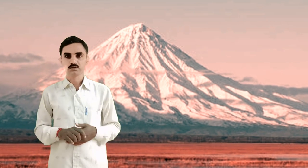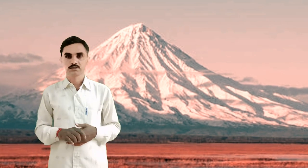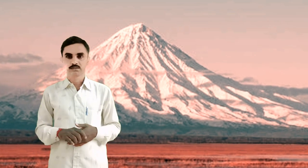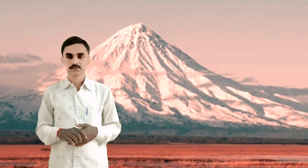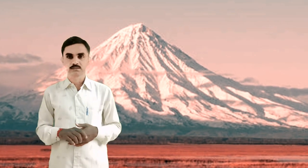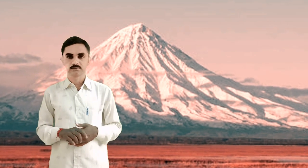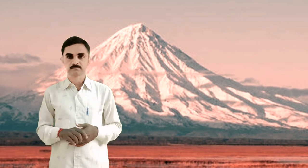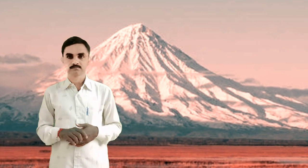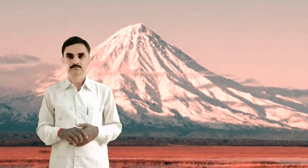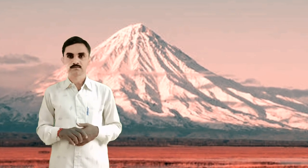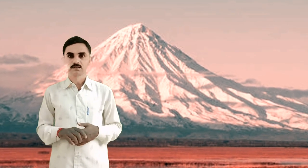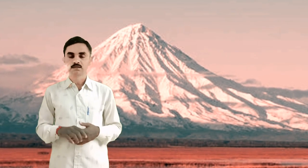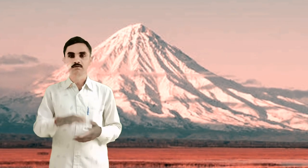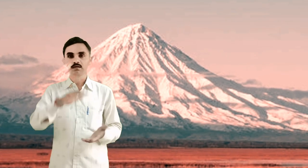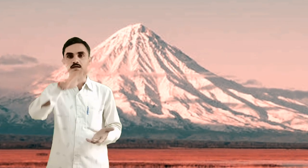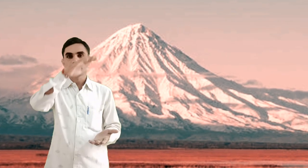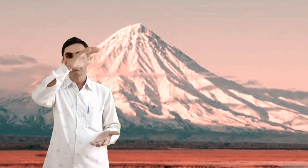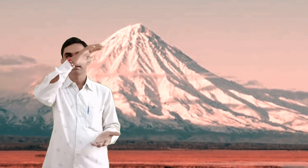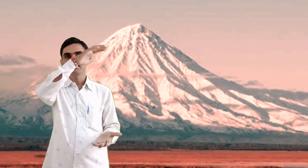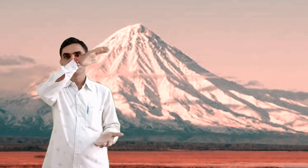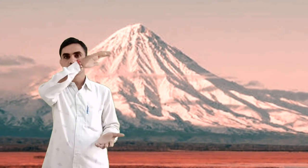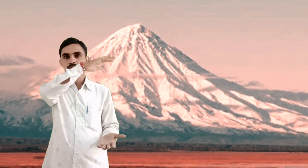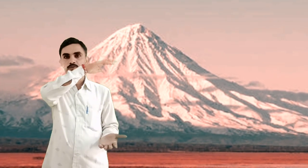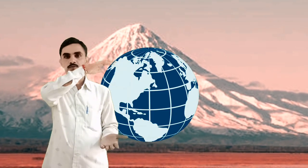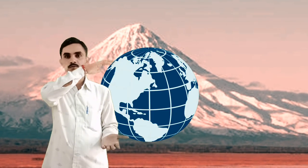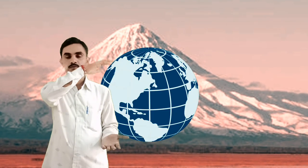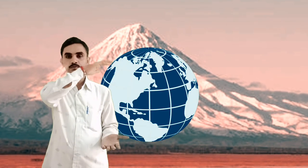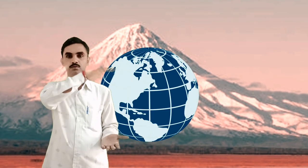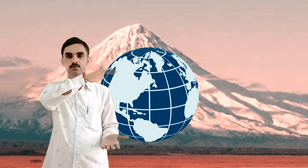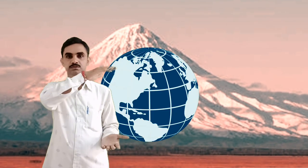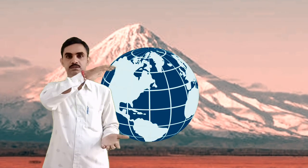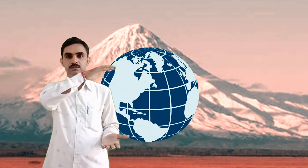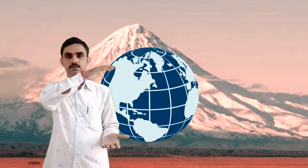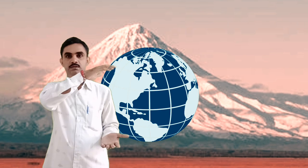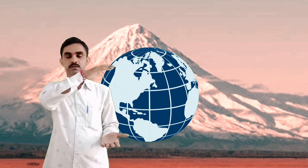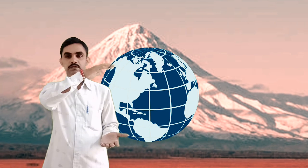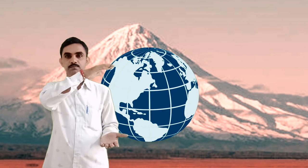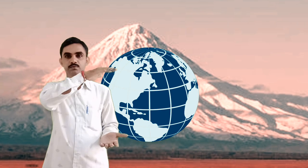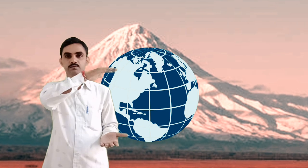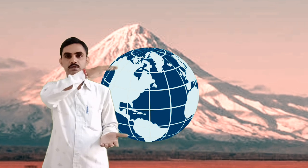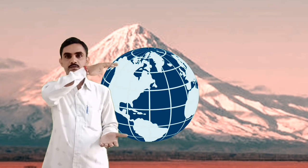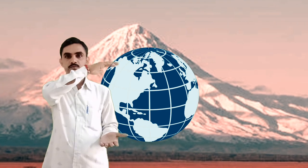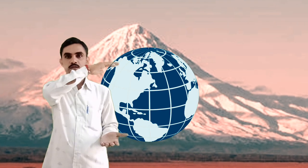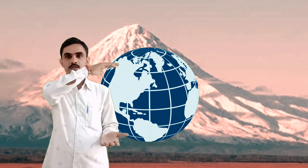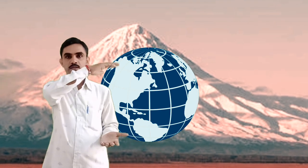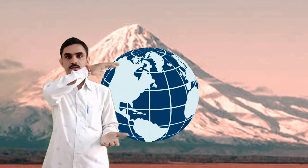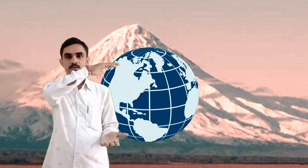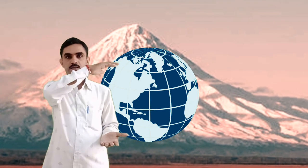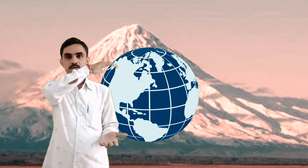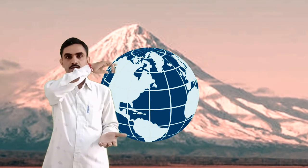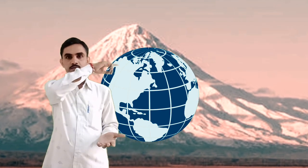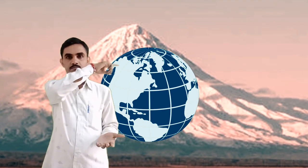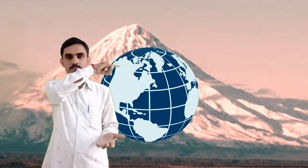નામથી ઓળખીએ છીએ। હવે આ જે પૃથ્વીનો ગોળો છે એ પૃથ્વીના